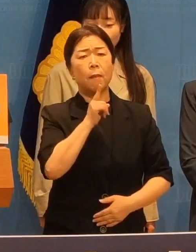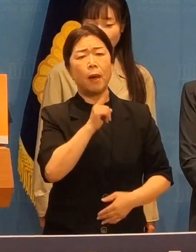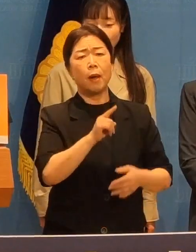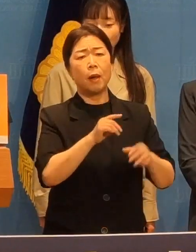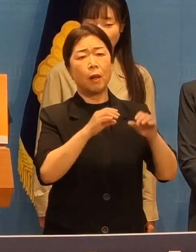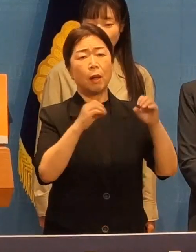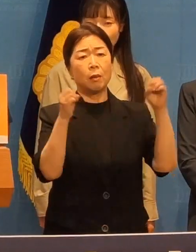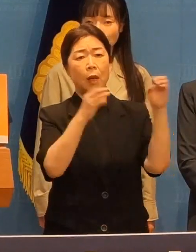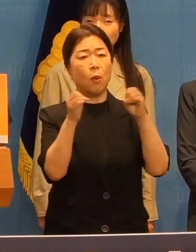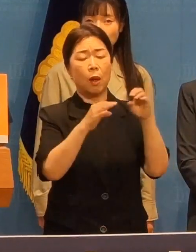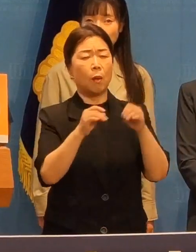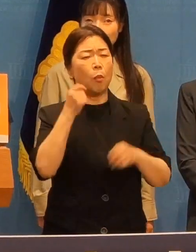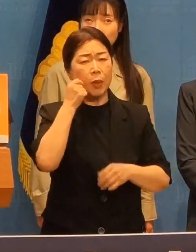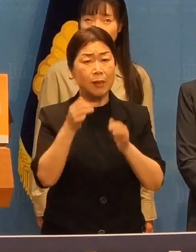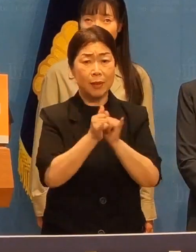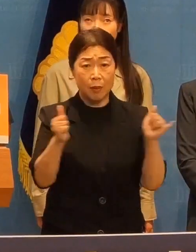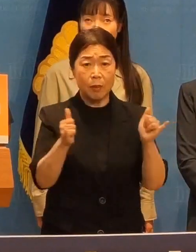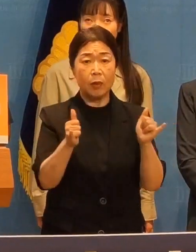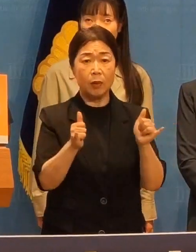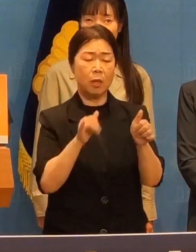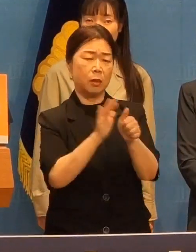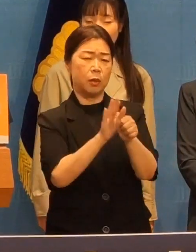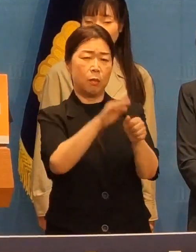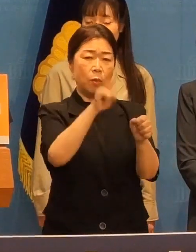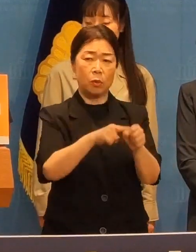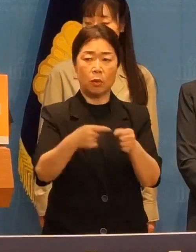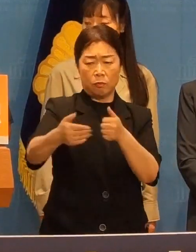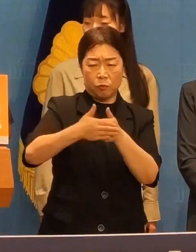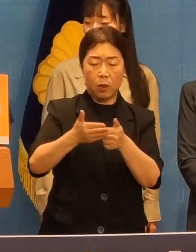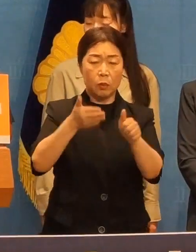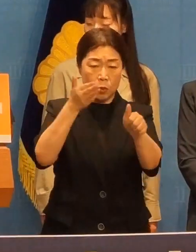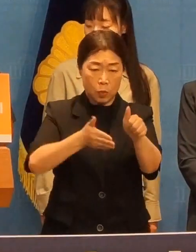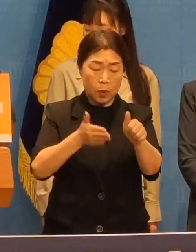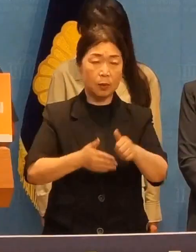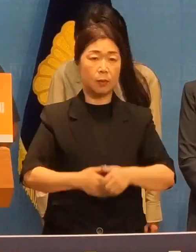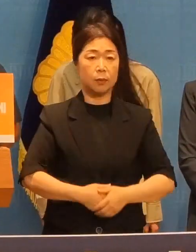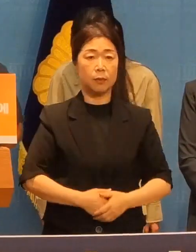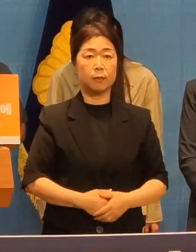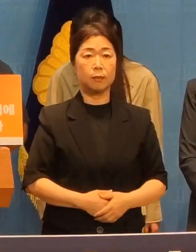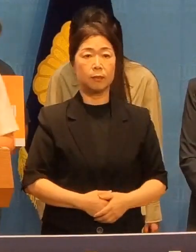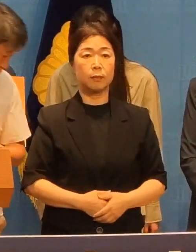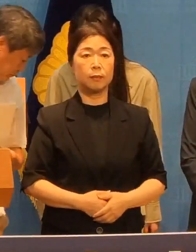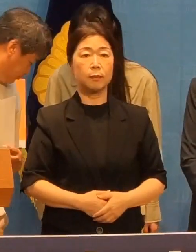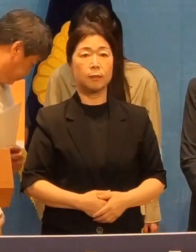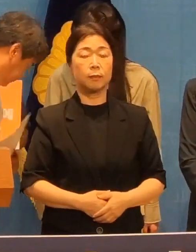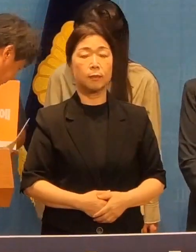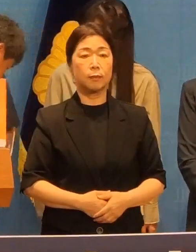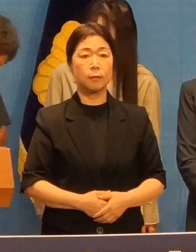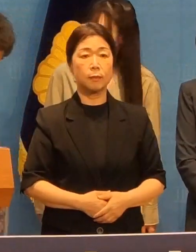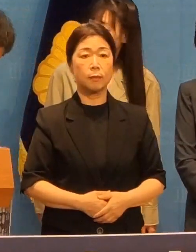사람들을 위해서라도 손을 함께 잡아주시기를 진심으로 부탁드립니다. 이상입니다.